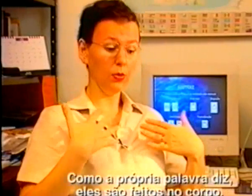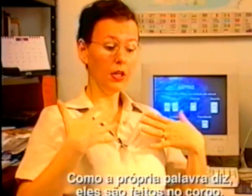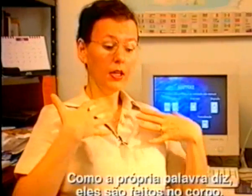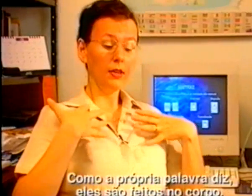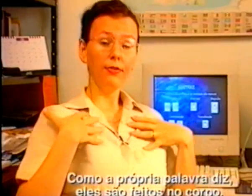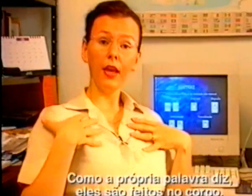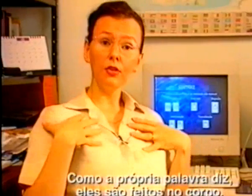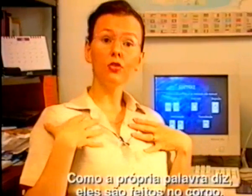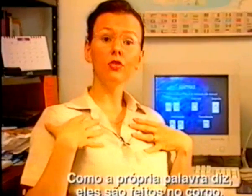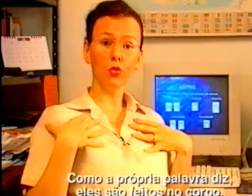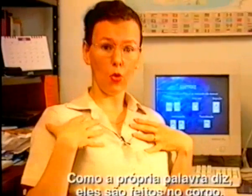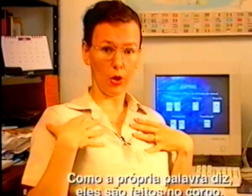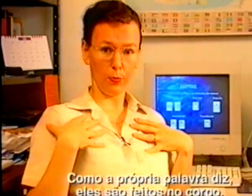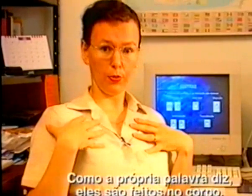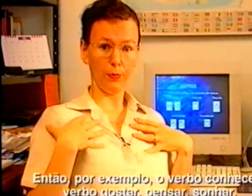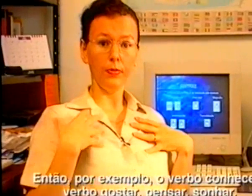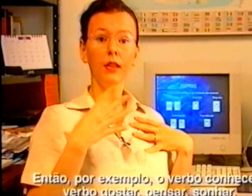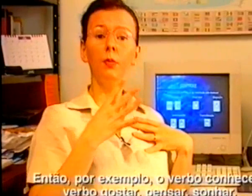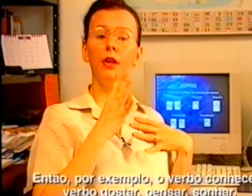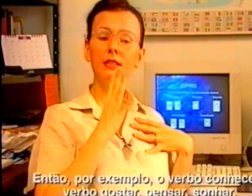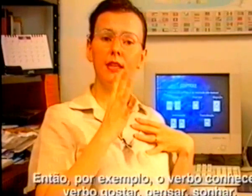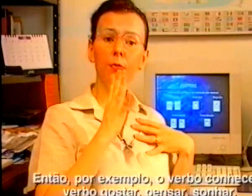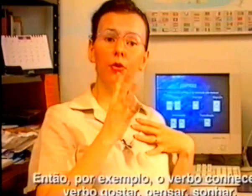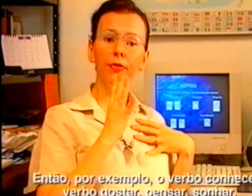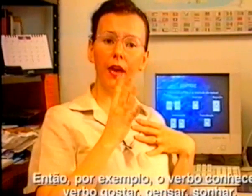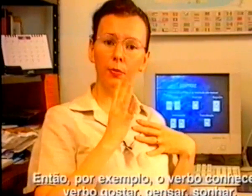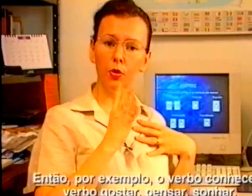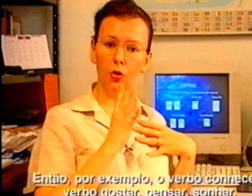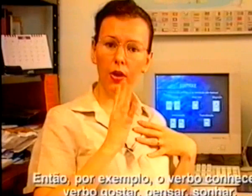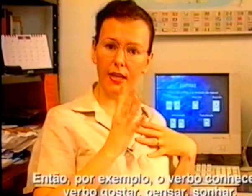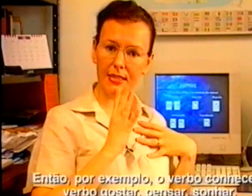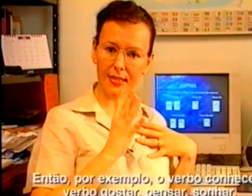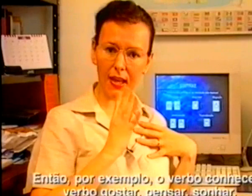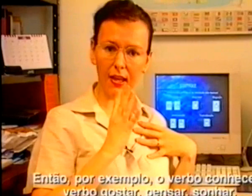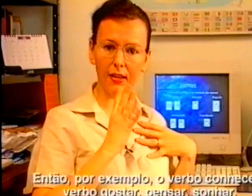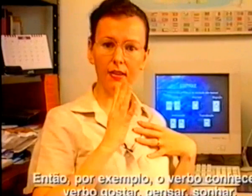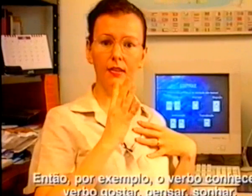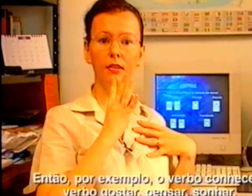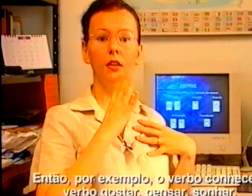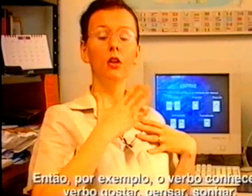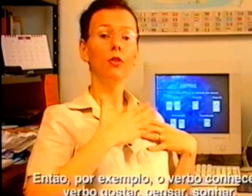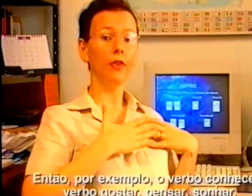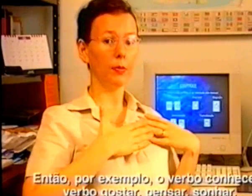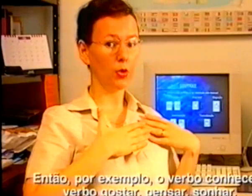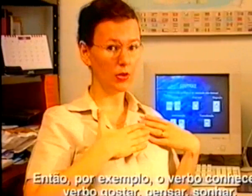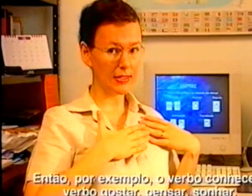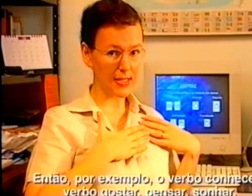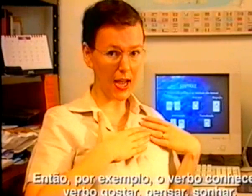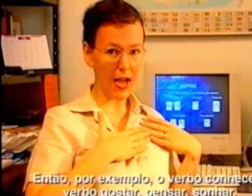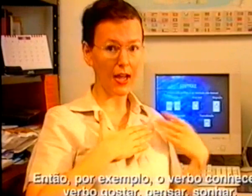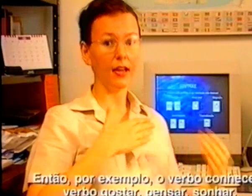são feitos no corpo. Então, por exemplo, o verbo conhecer, o verbo